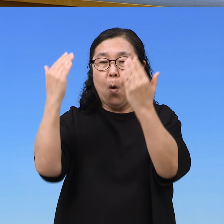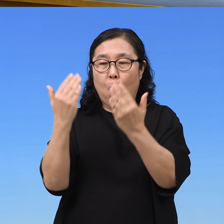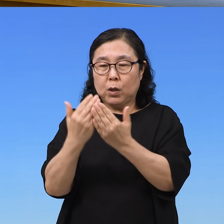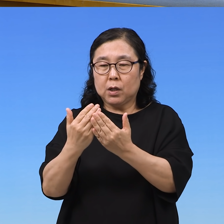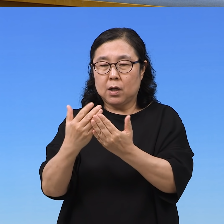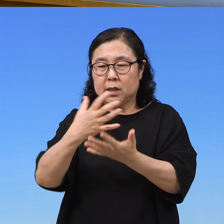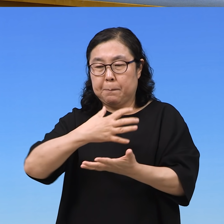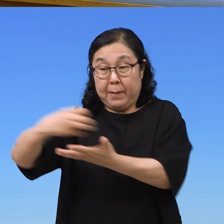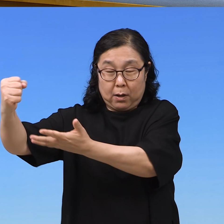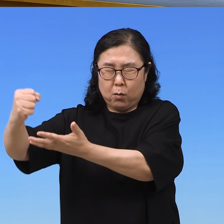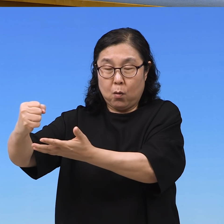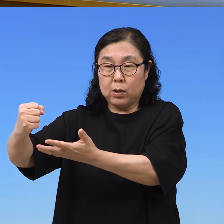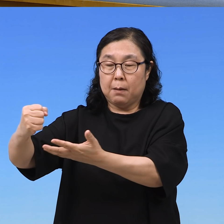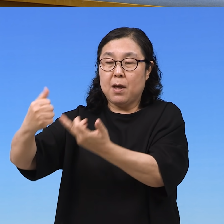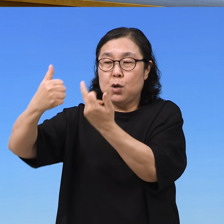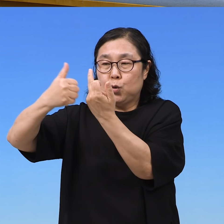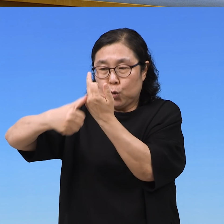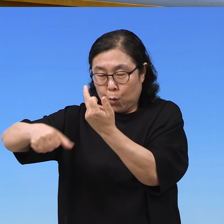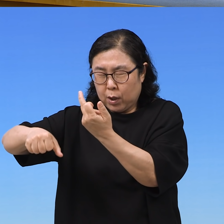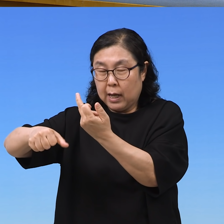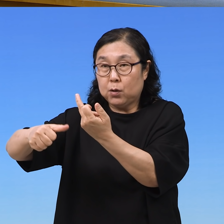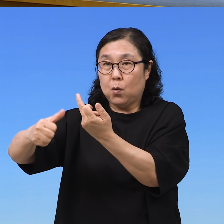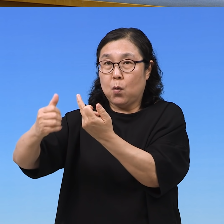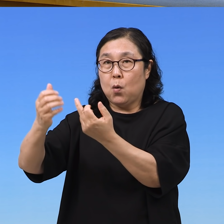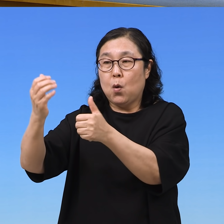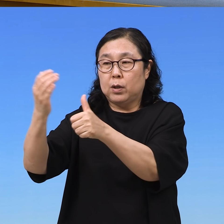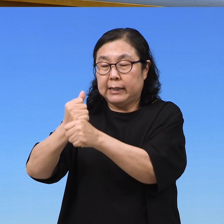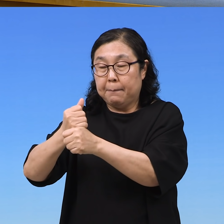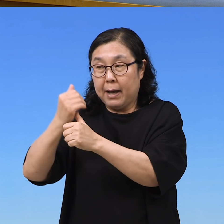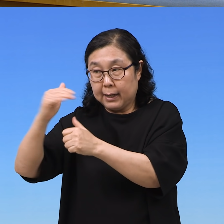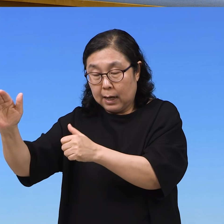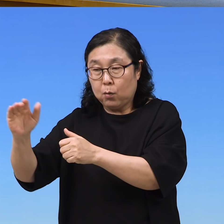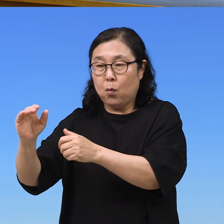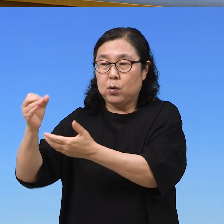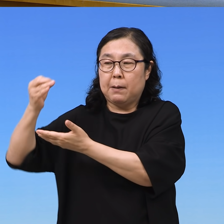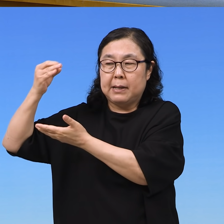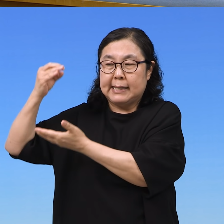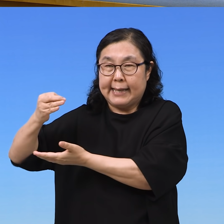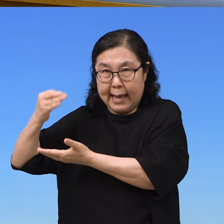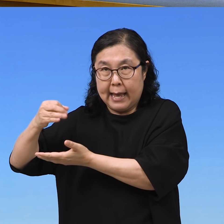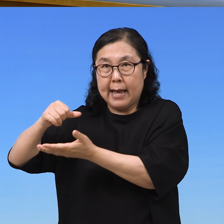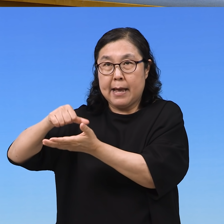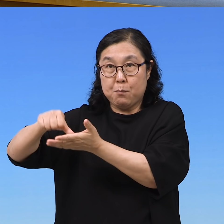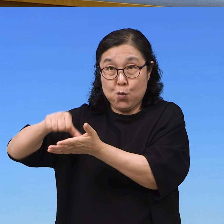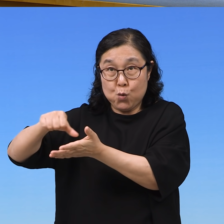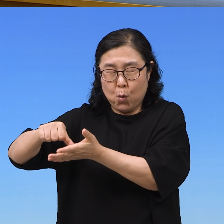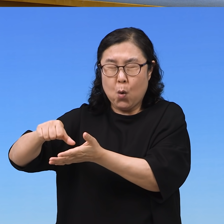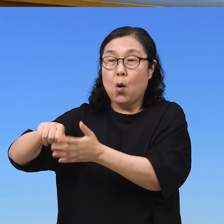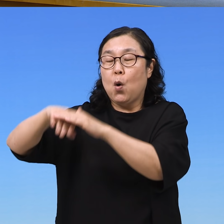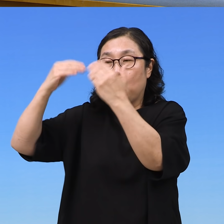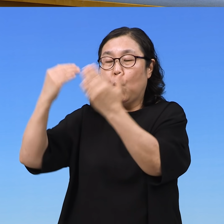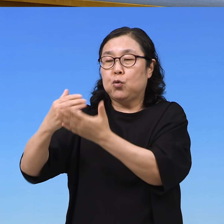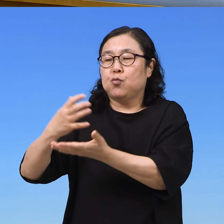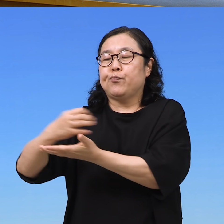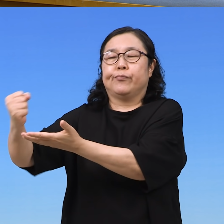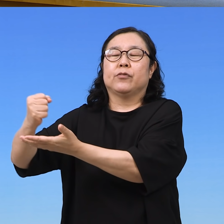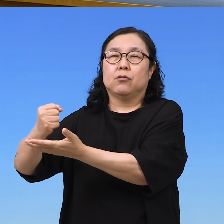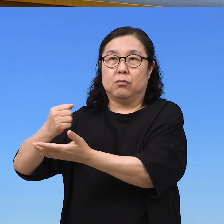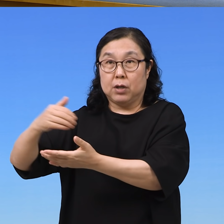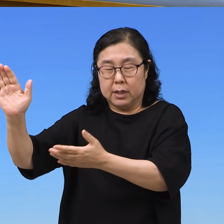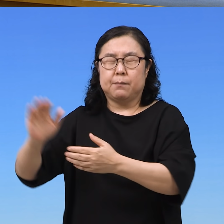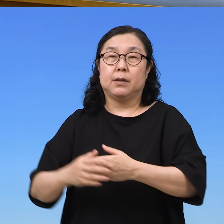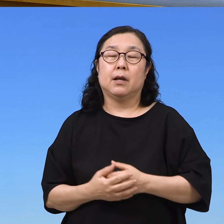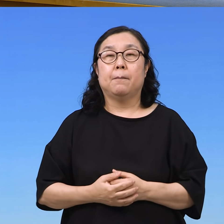아브라함의 조카 롯도 사로잡고 그 재물까지 노력하여 갔더라. 이게 지금 어떤